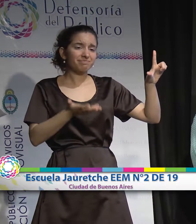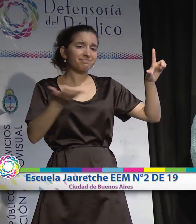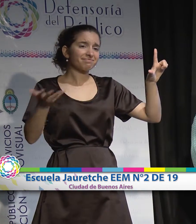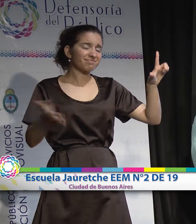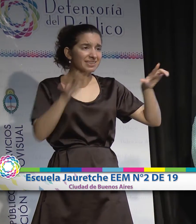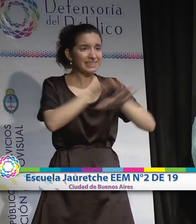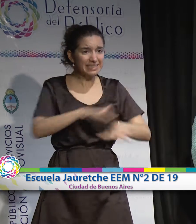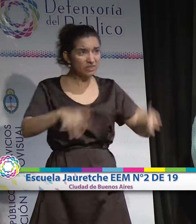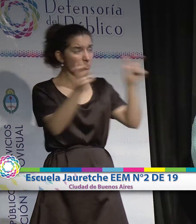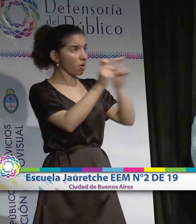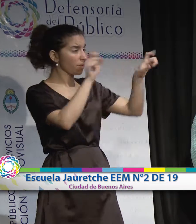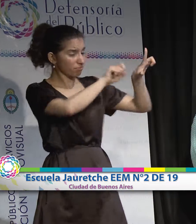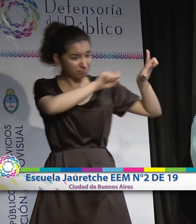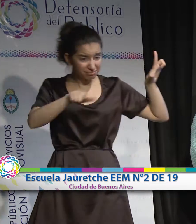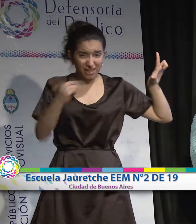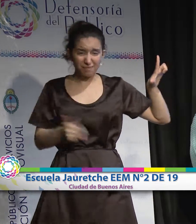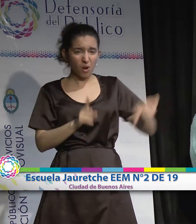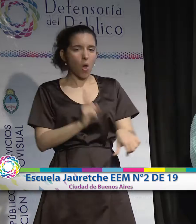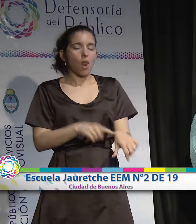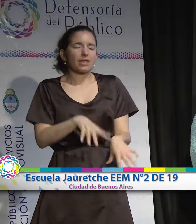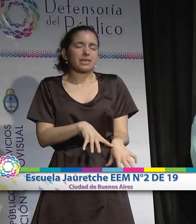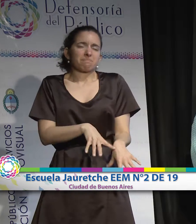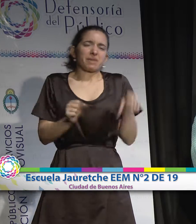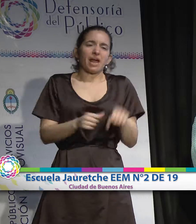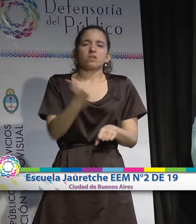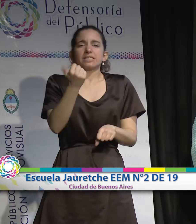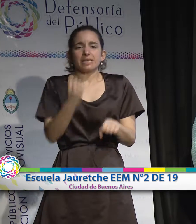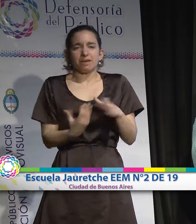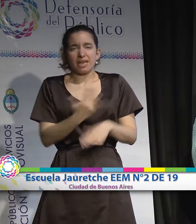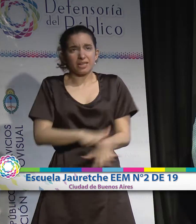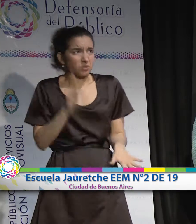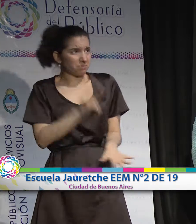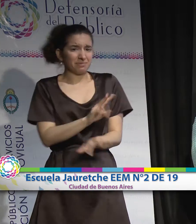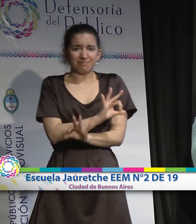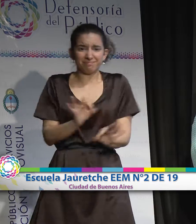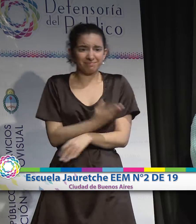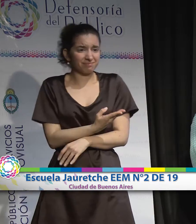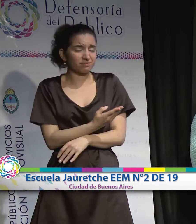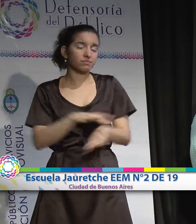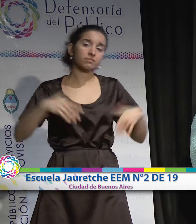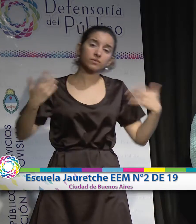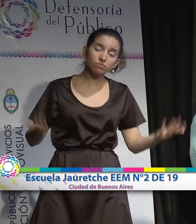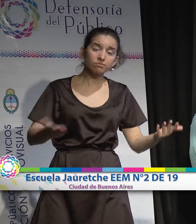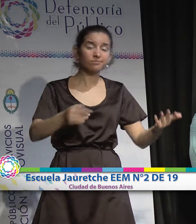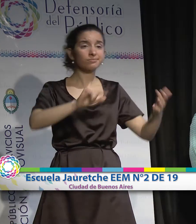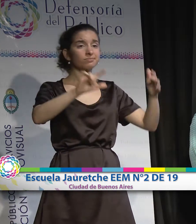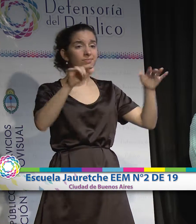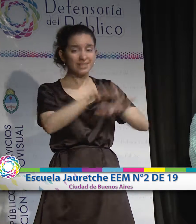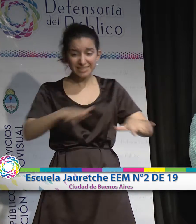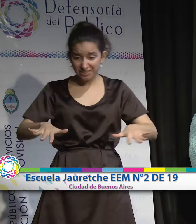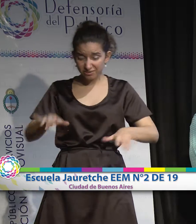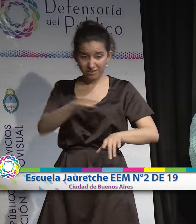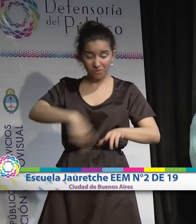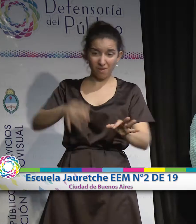programas de niños pero lo muestran eso de las 6 de la mañana, cosa que no hay niños que miren. Y hay niños que van a la escuela